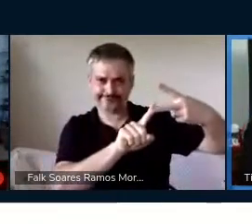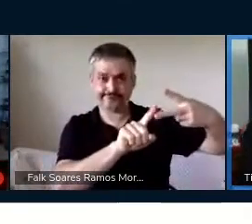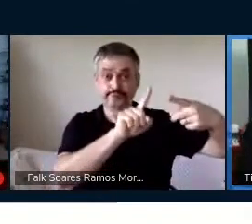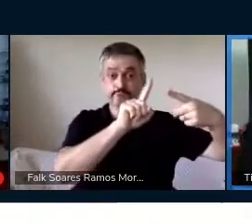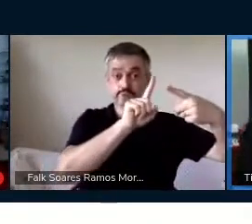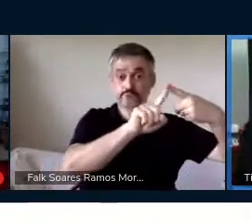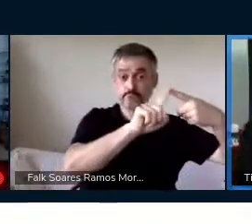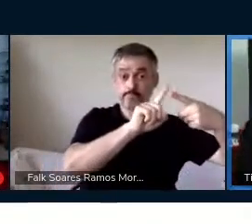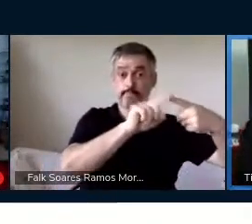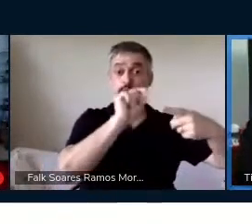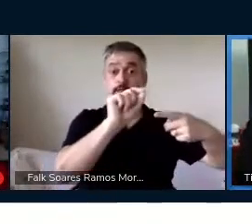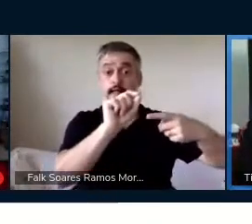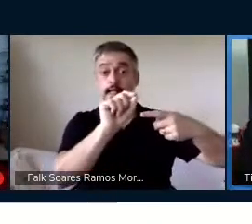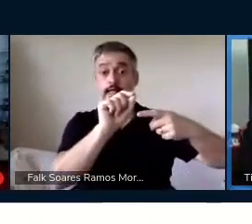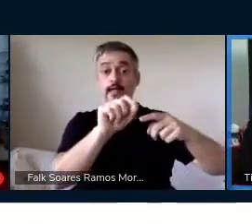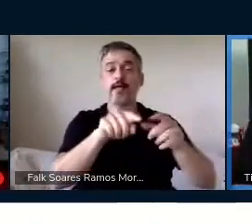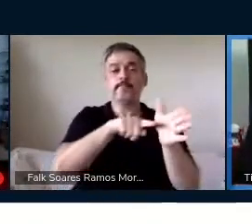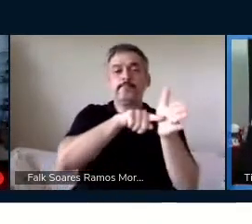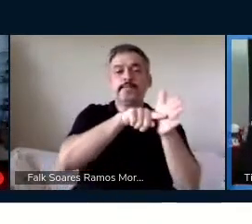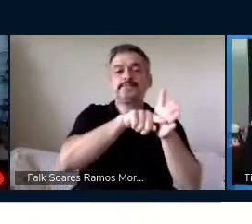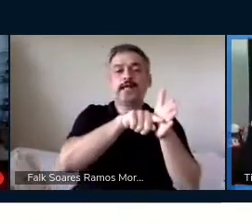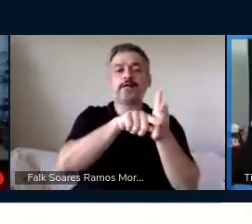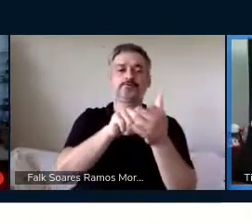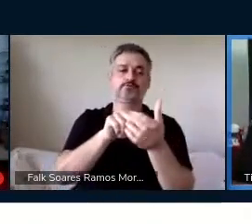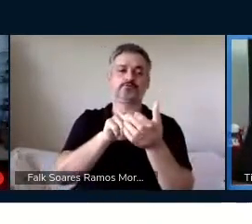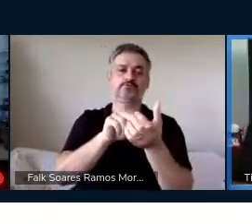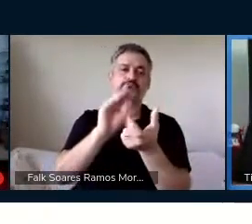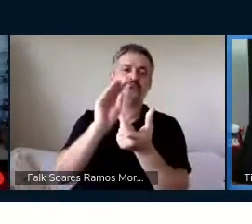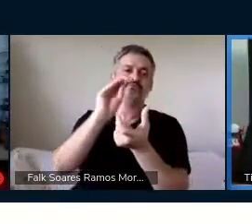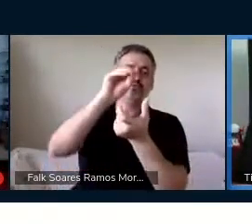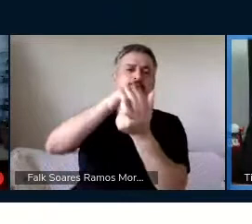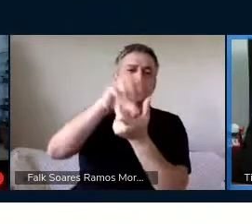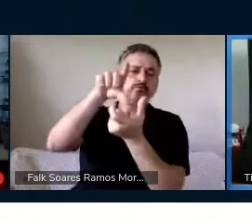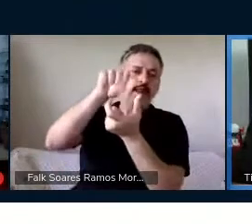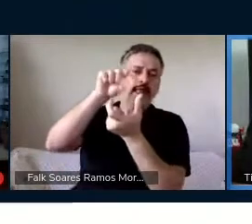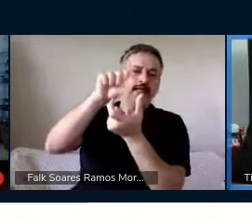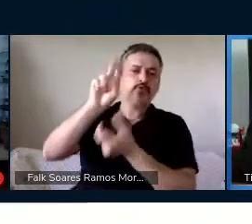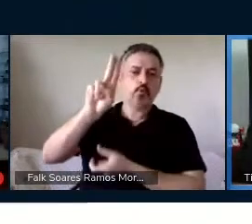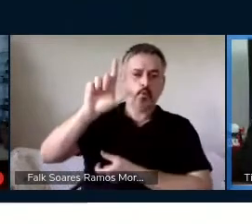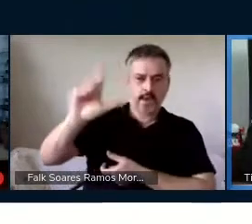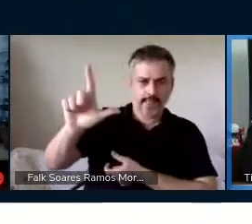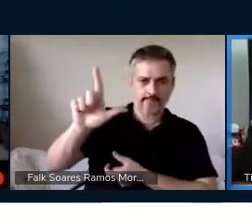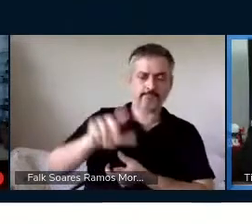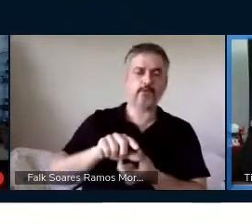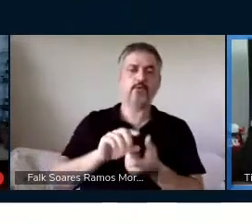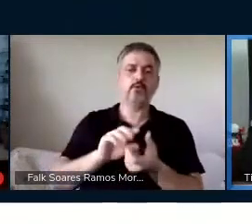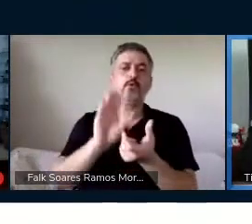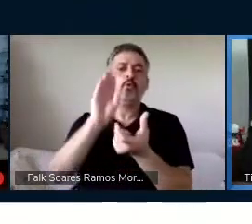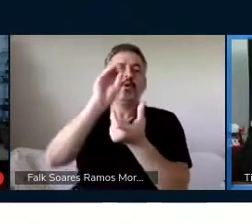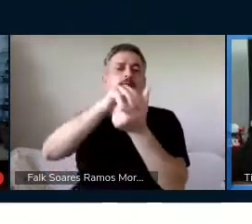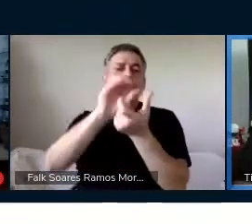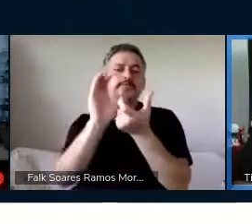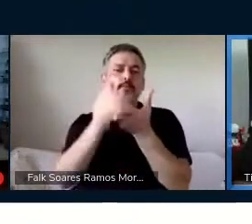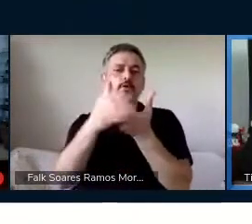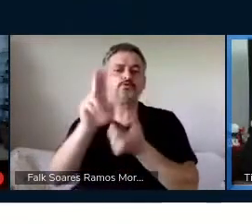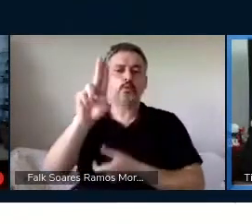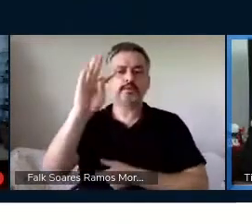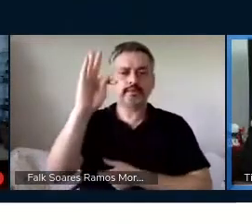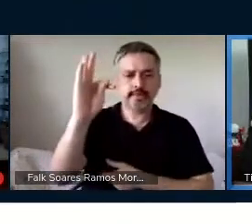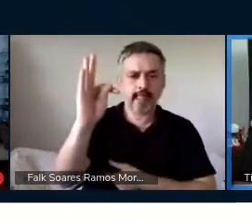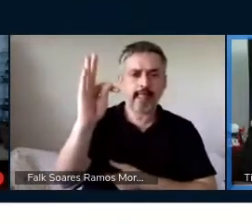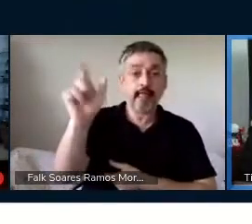formação. Partimos de dois principais autores, a formação de unidades lexicais e